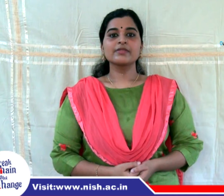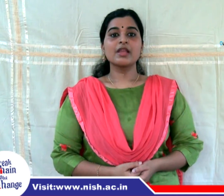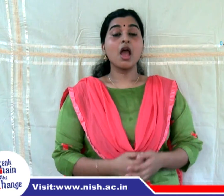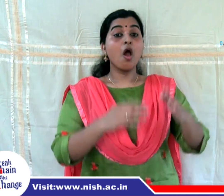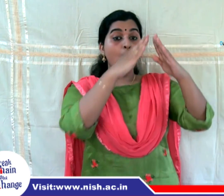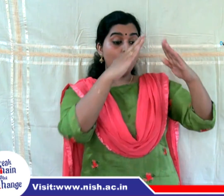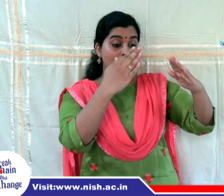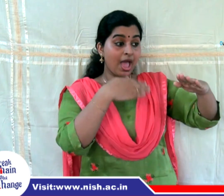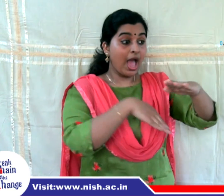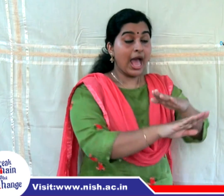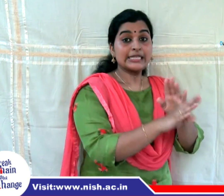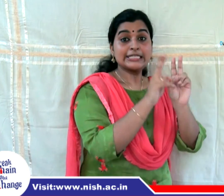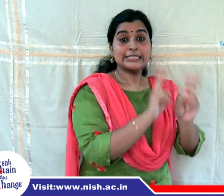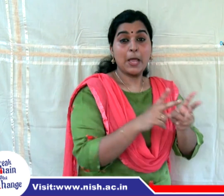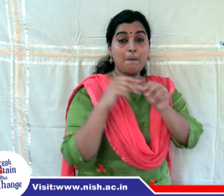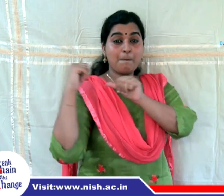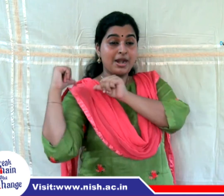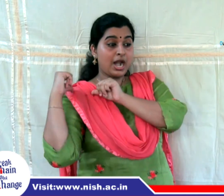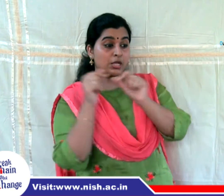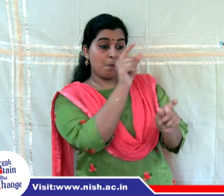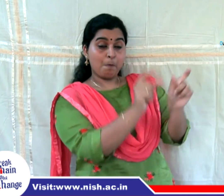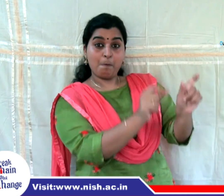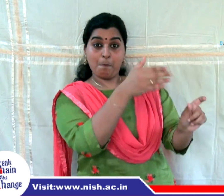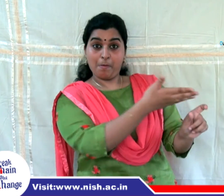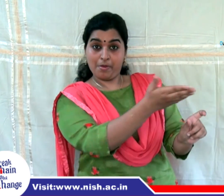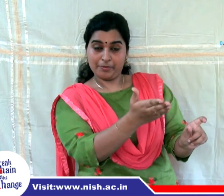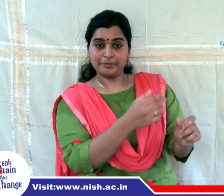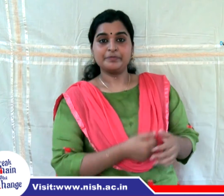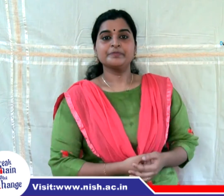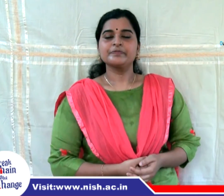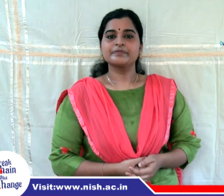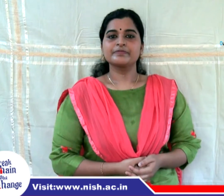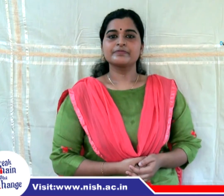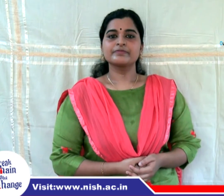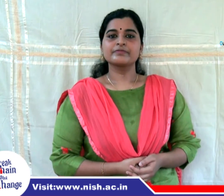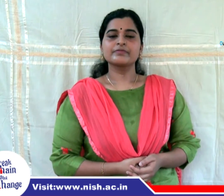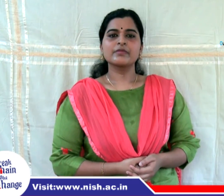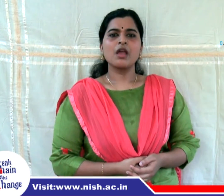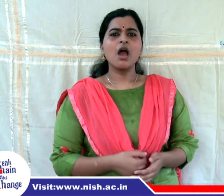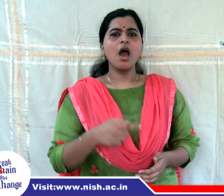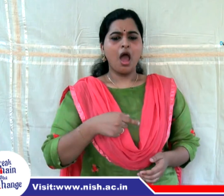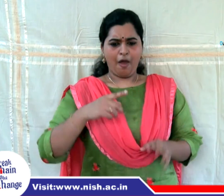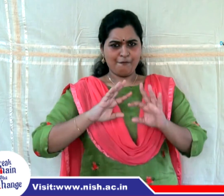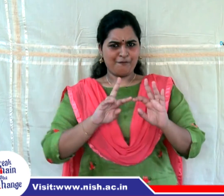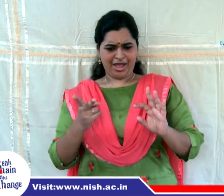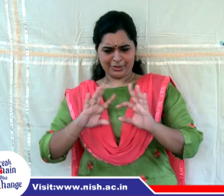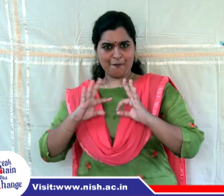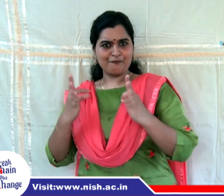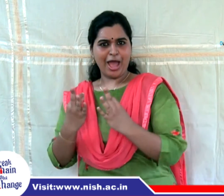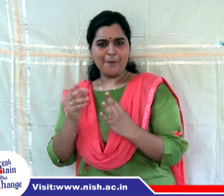വീടിനുള്ളിൽ ക്വാറന്റൈനിലുള്ള വ്യക്തികൾ ഉണ്ടെങ്കിൽ അവരുമായി ഒരു കാരണവശാലും അടുത്തിടപഴകാനോ അവർ